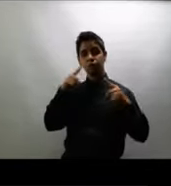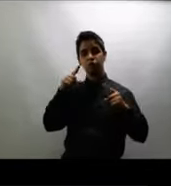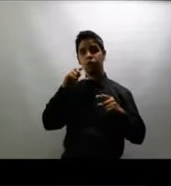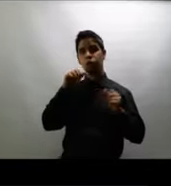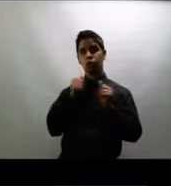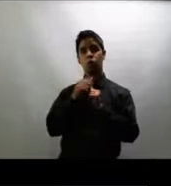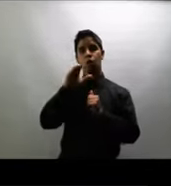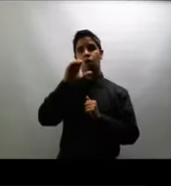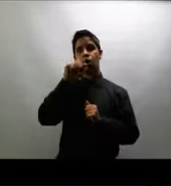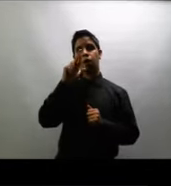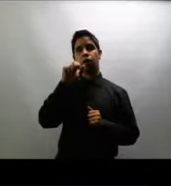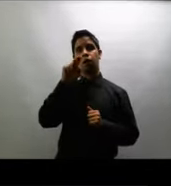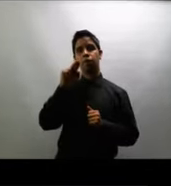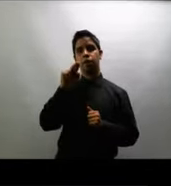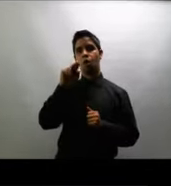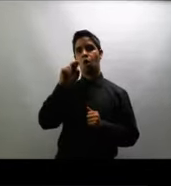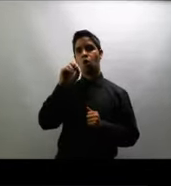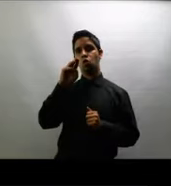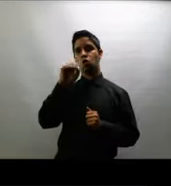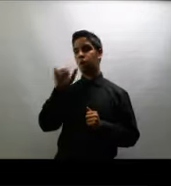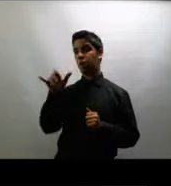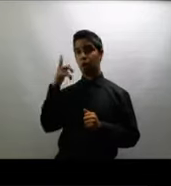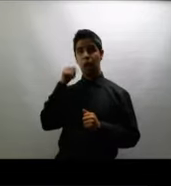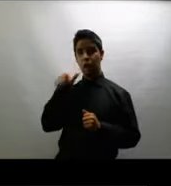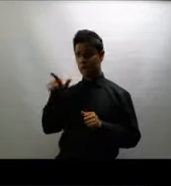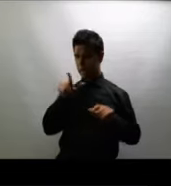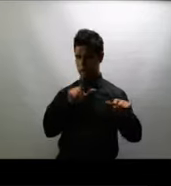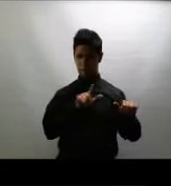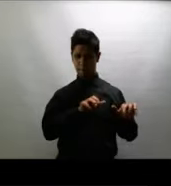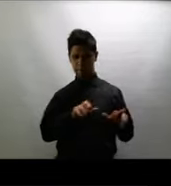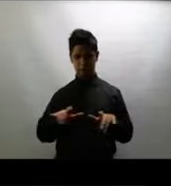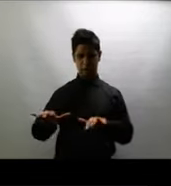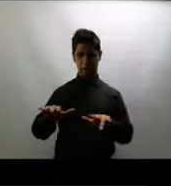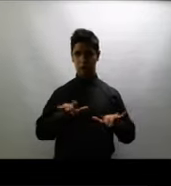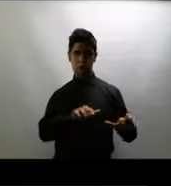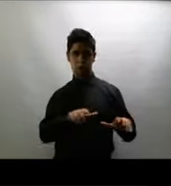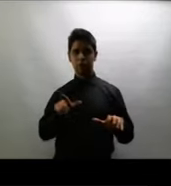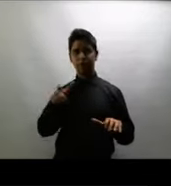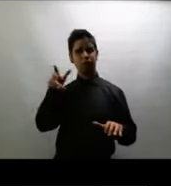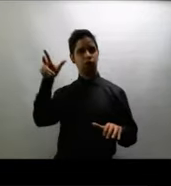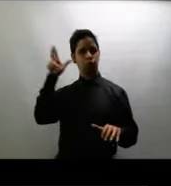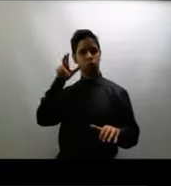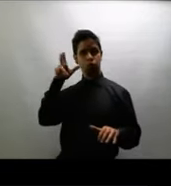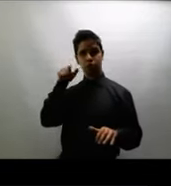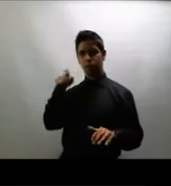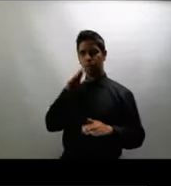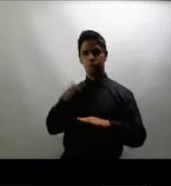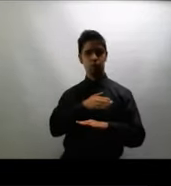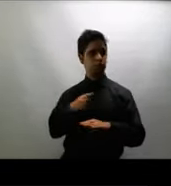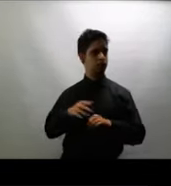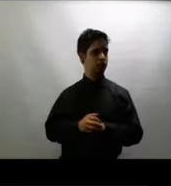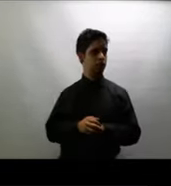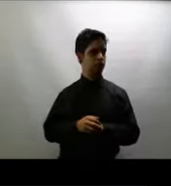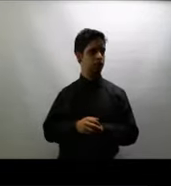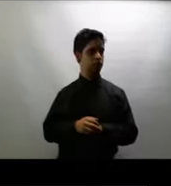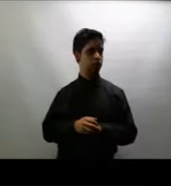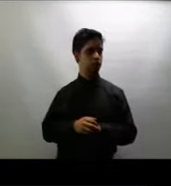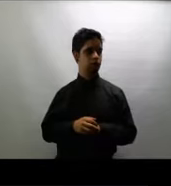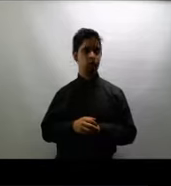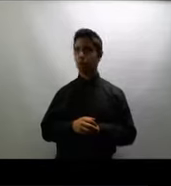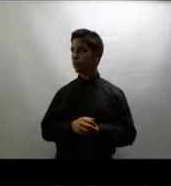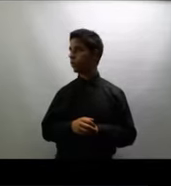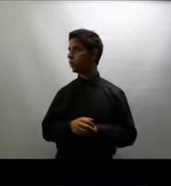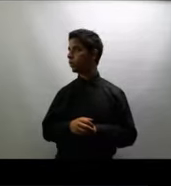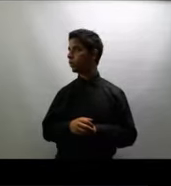Noemí. Bienvenida. Ese piano que se escucha ahí en esa música. Mire, Edmundo, lo estoy viendo por acá. Edmundo, ¿no tú